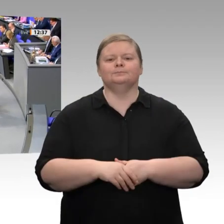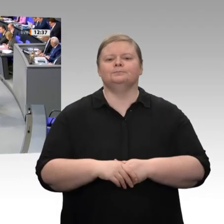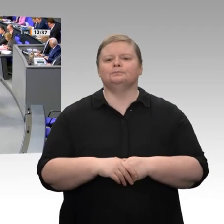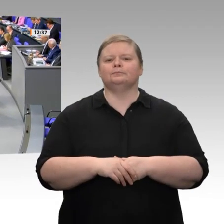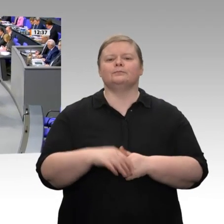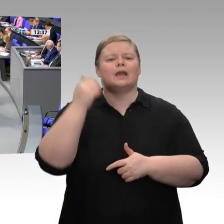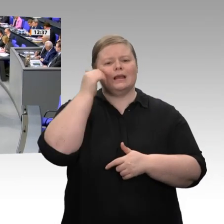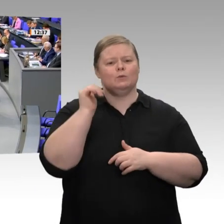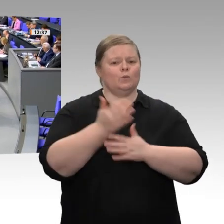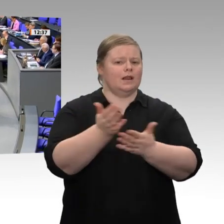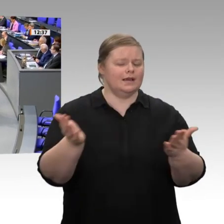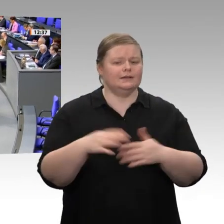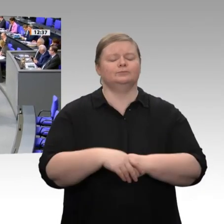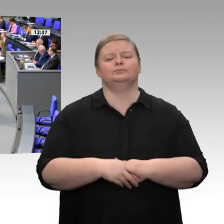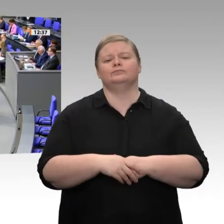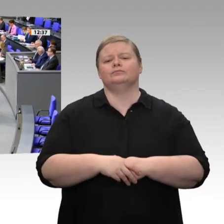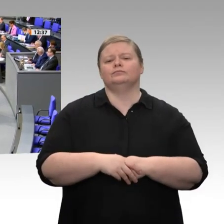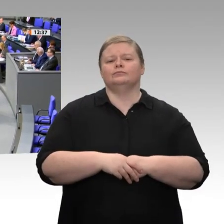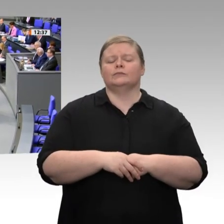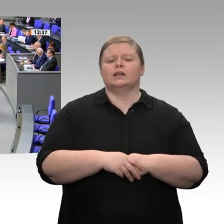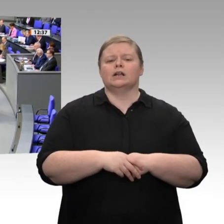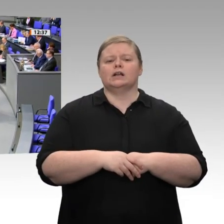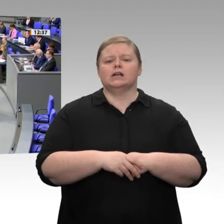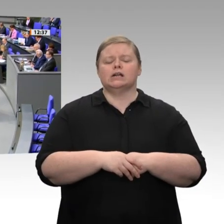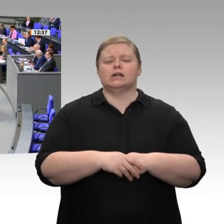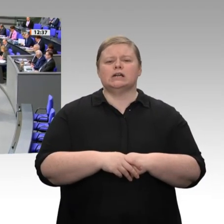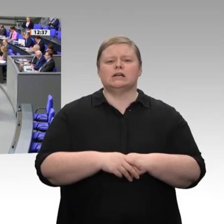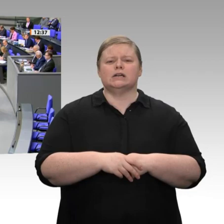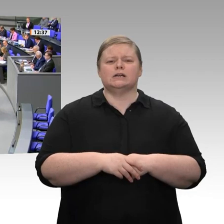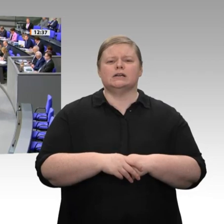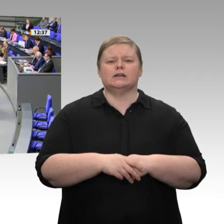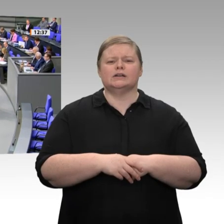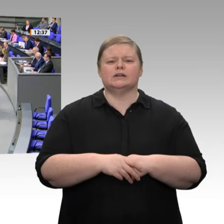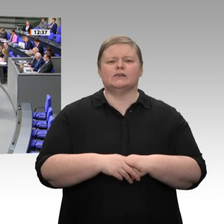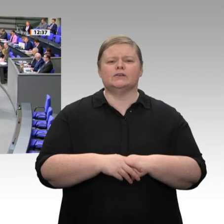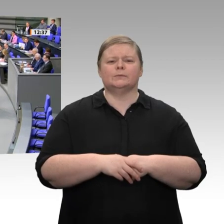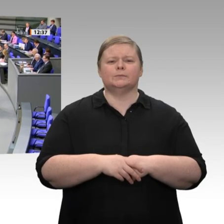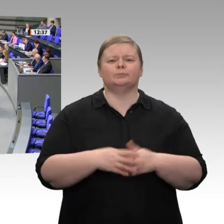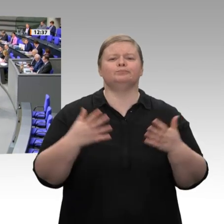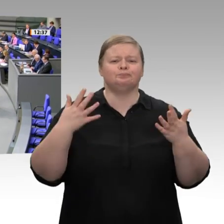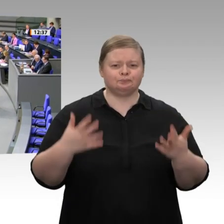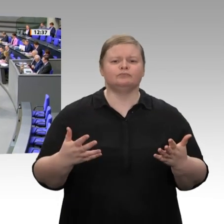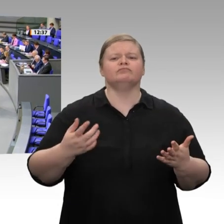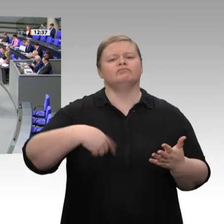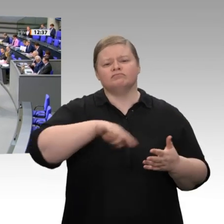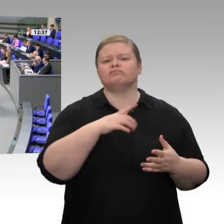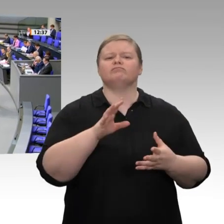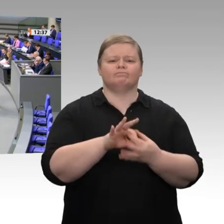Herr Präsident, meine Damen und Herren, liebe Kolleginnen, liebe Kollegen, wir teilen in ganz